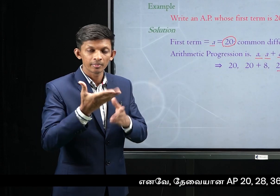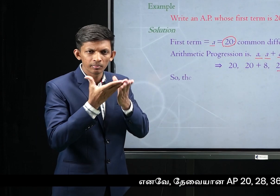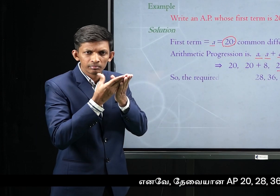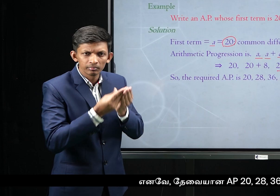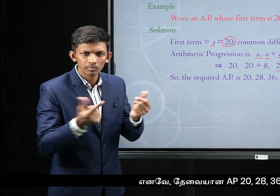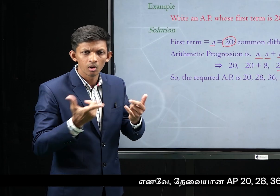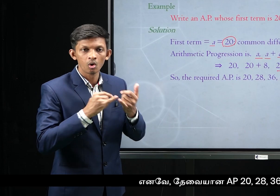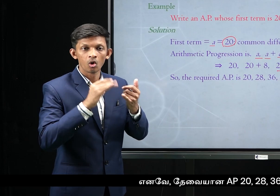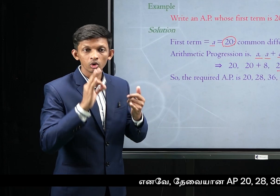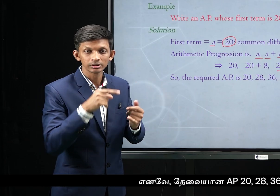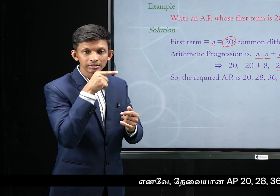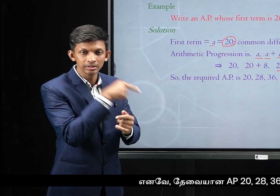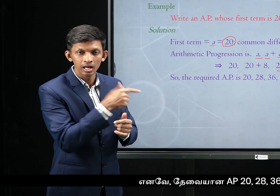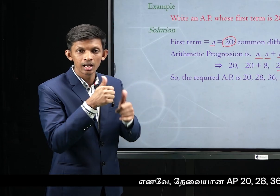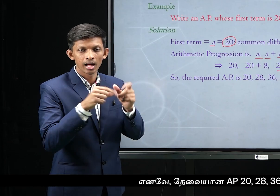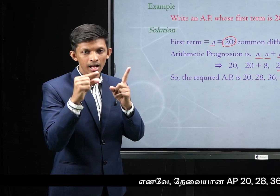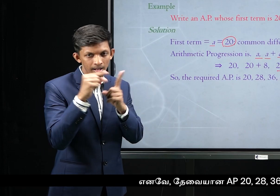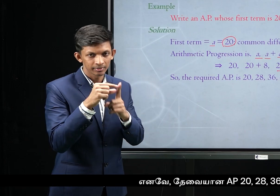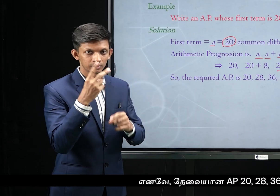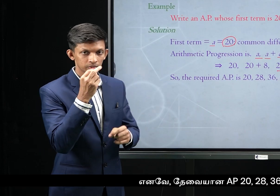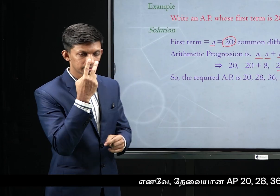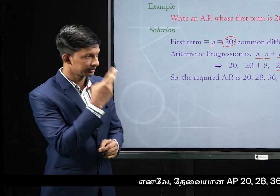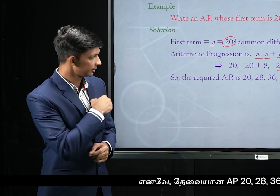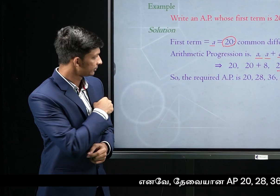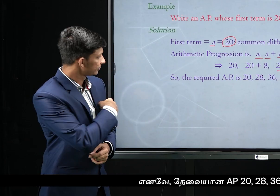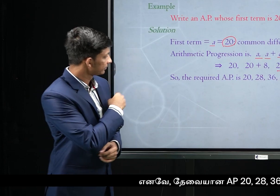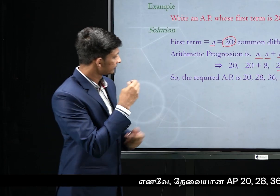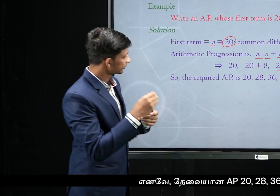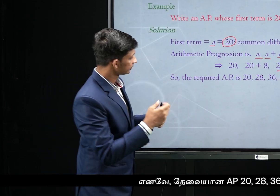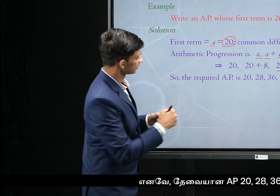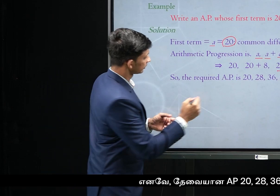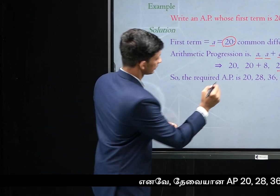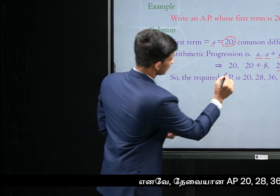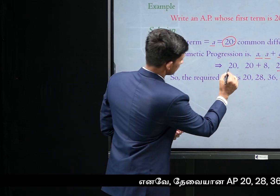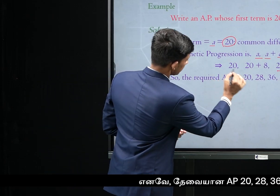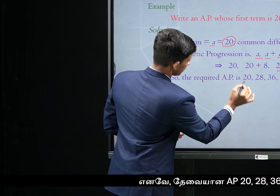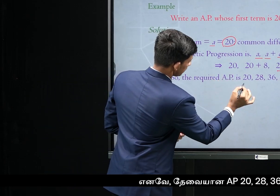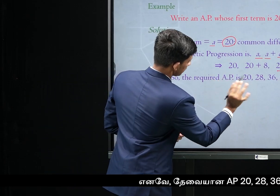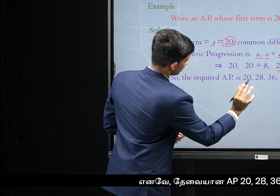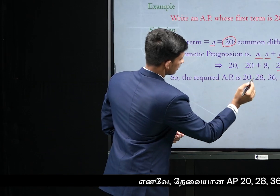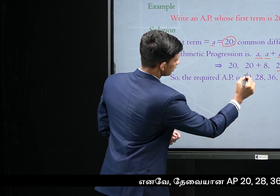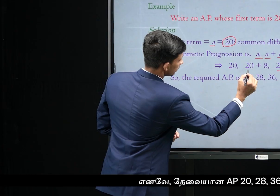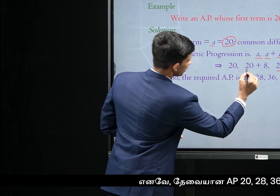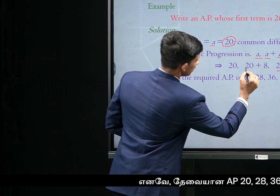எனவே தேவையான ஏபி 20, 28, 36,